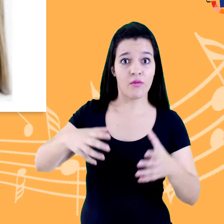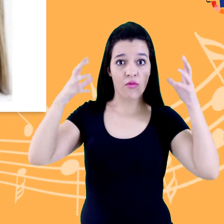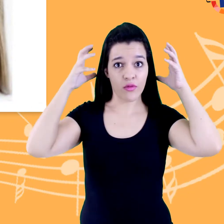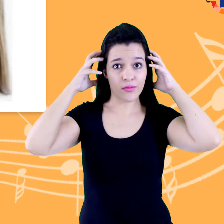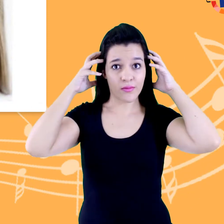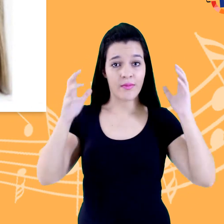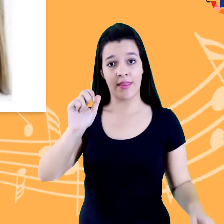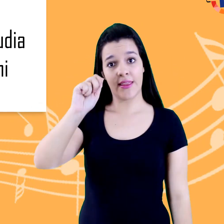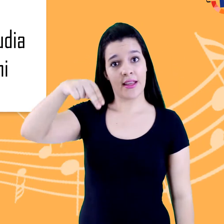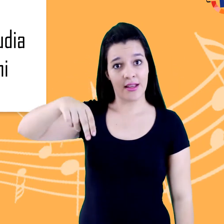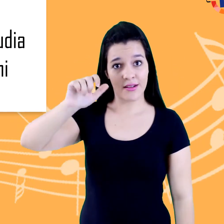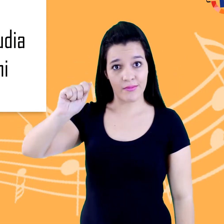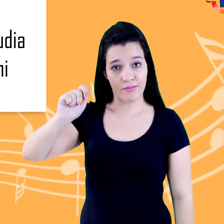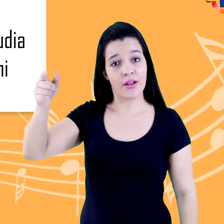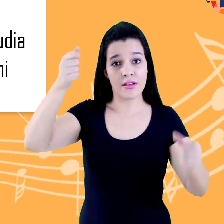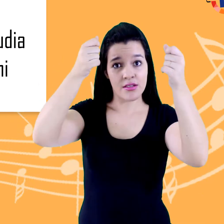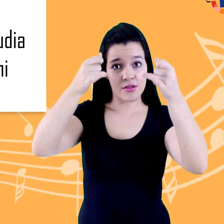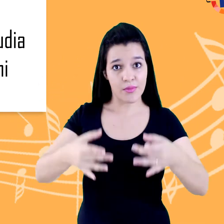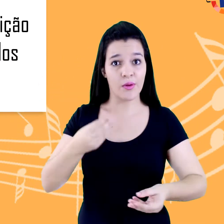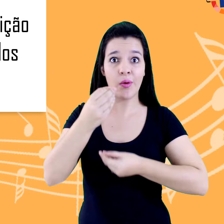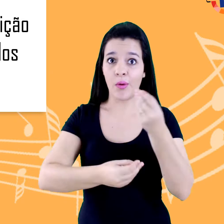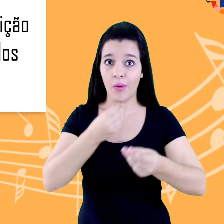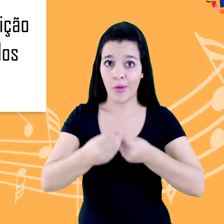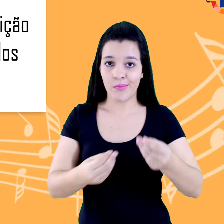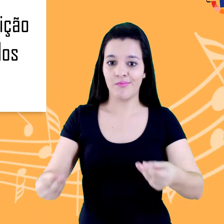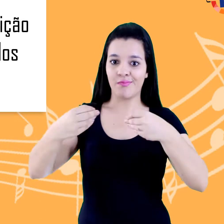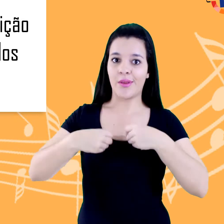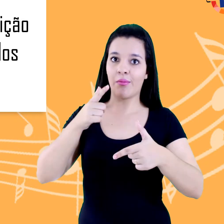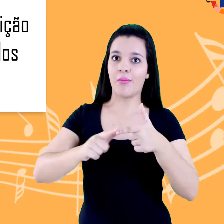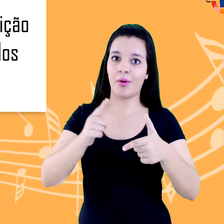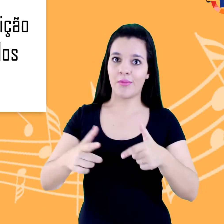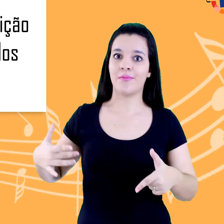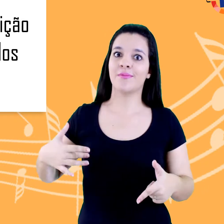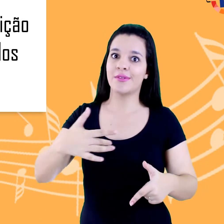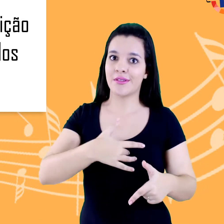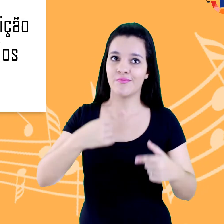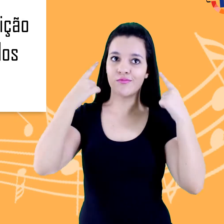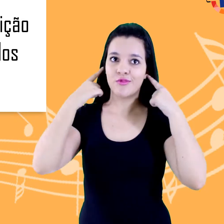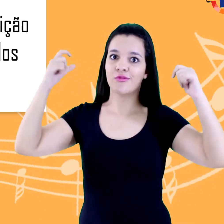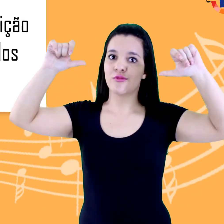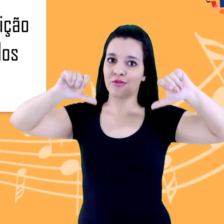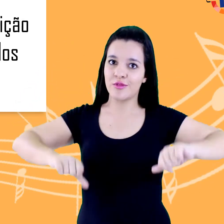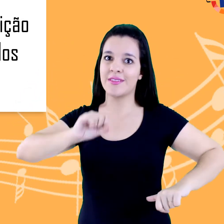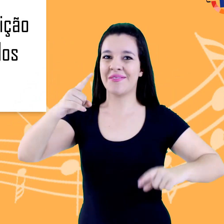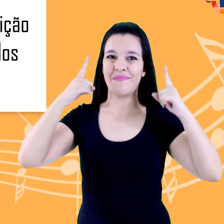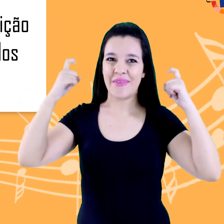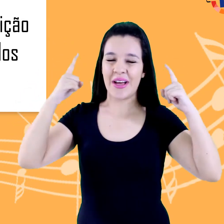aborda os impactos da poluição sonora na saúde dos indivíduos, e o